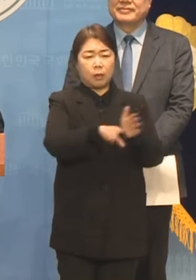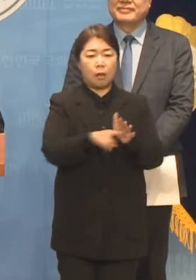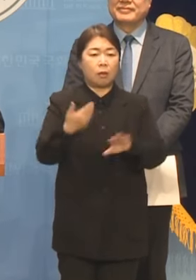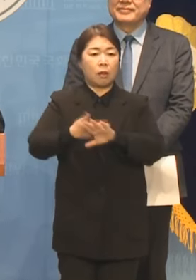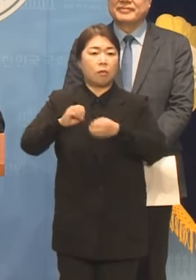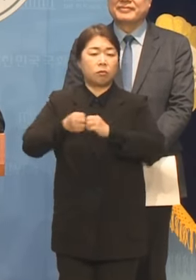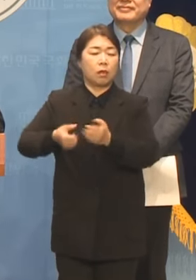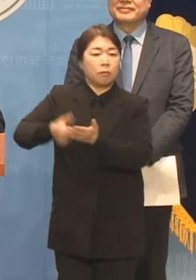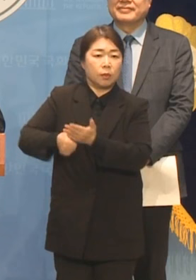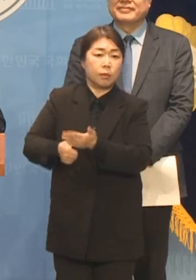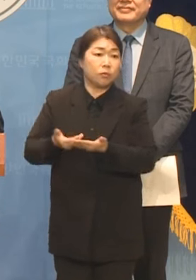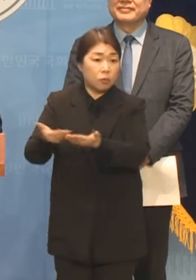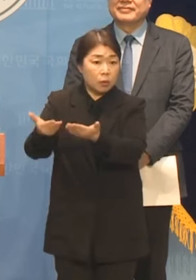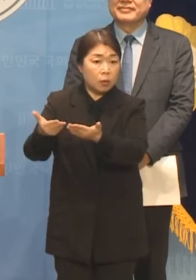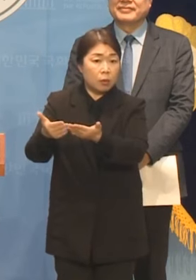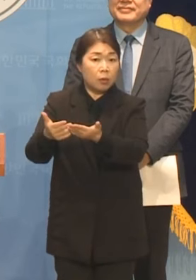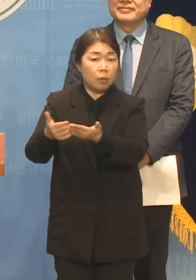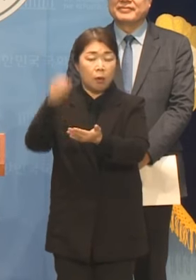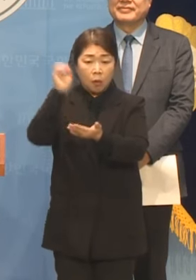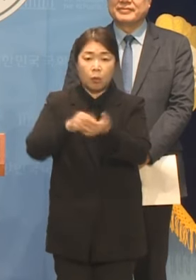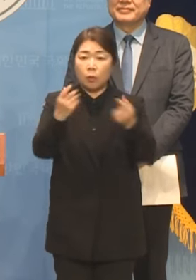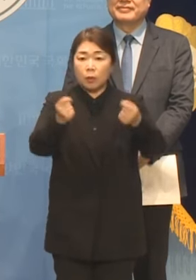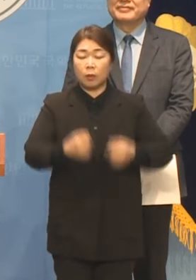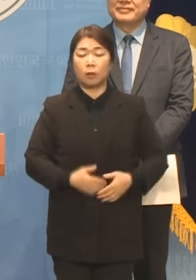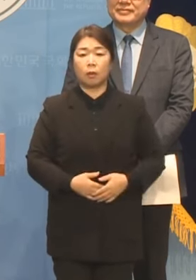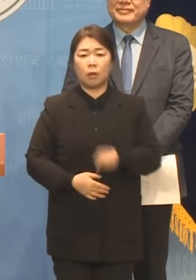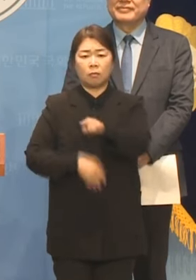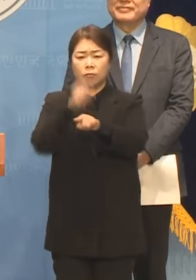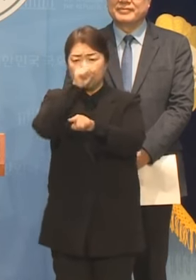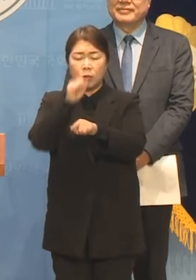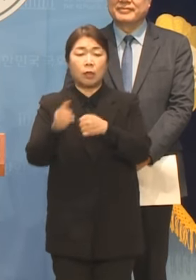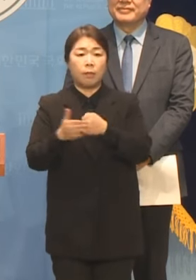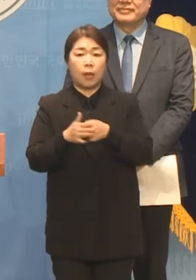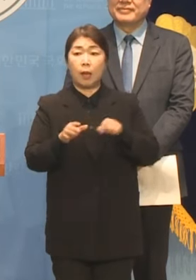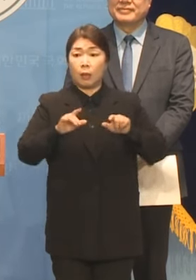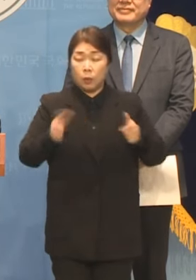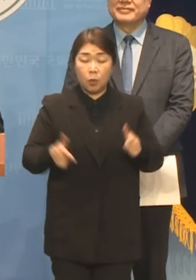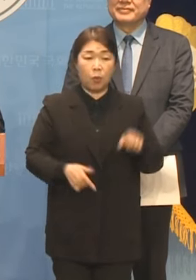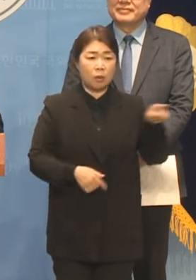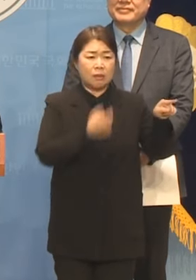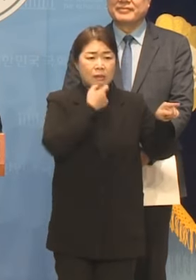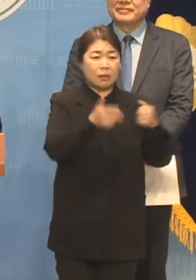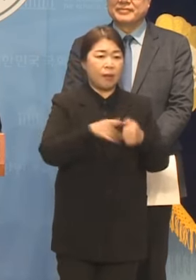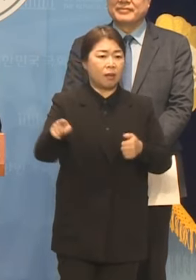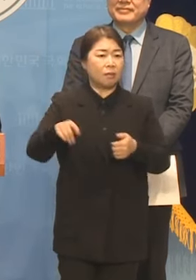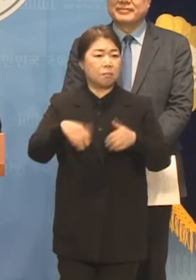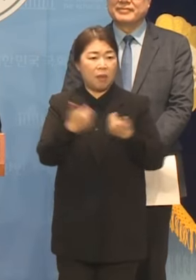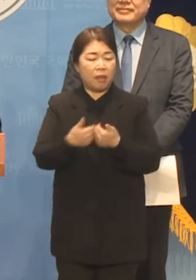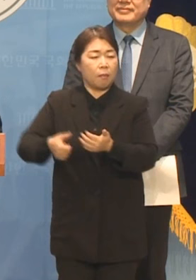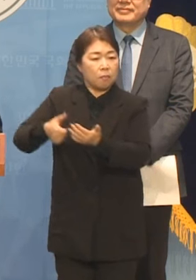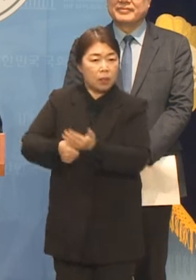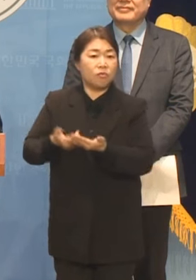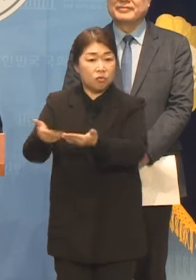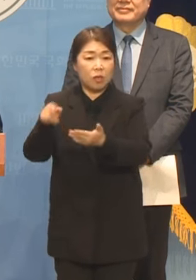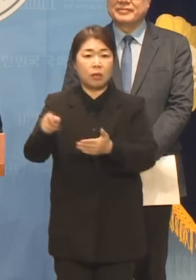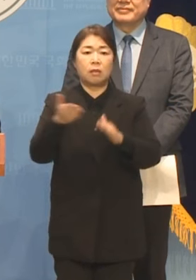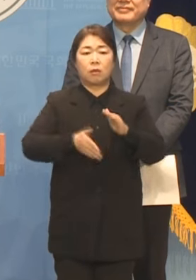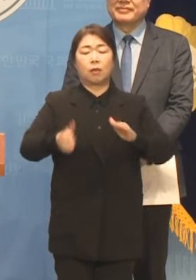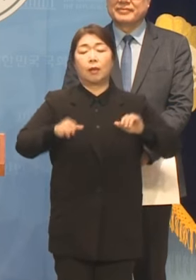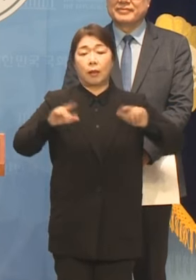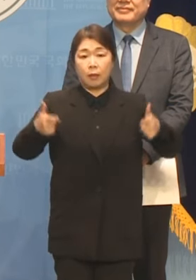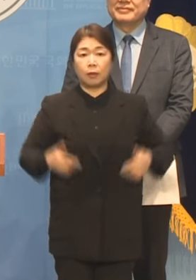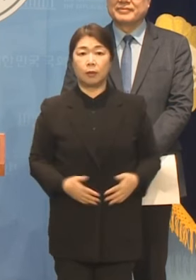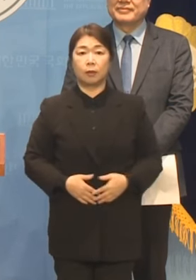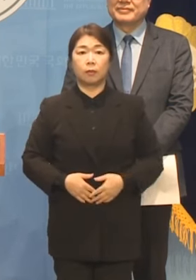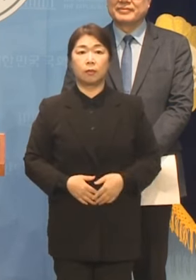계속되고 있습니다 어느 당이 좋아서가 아니라 저당이 싫어서이 당을 찍어야 하는 현실은 정상이 아닙니다